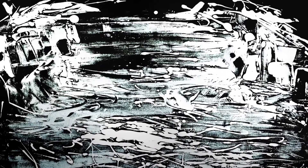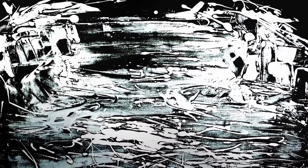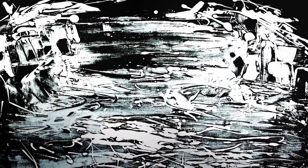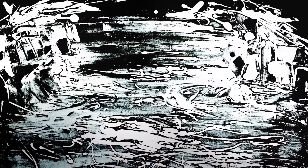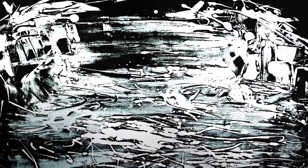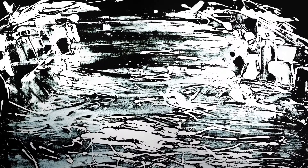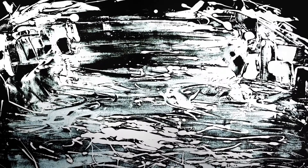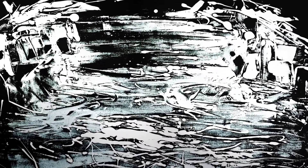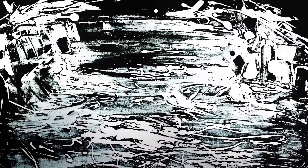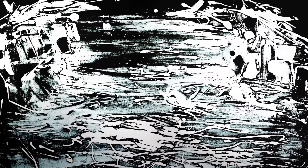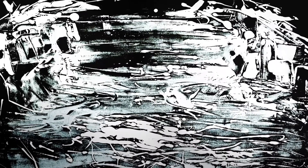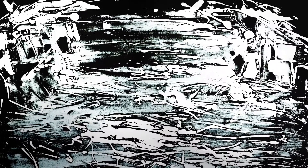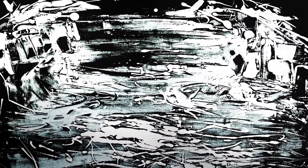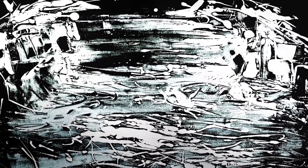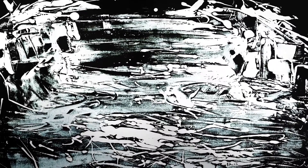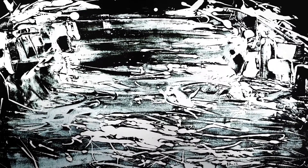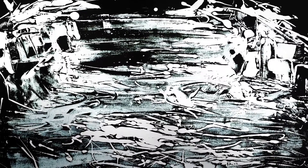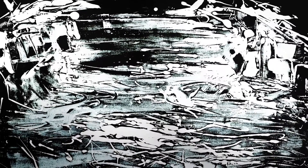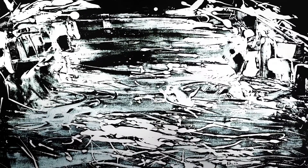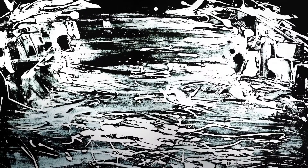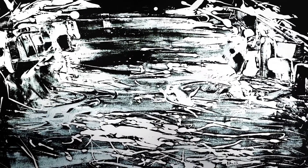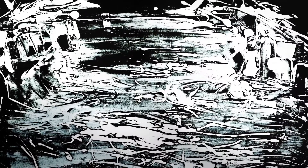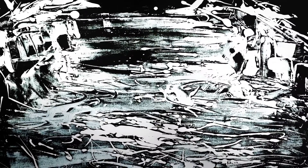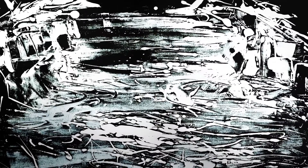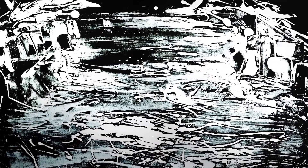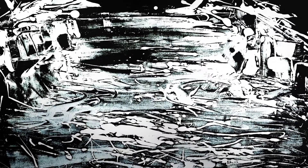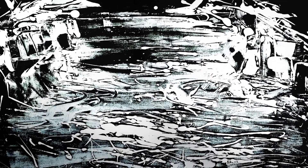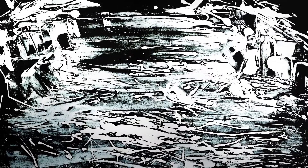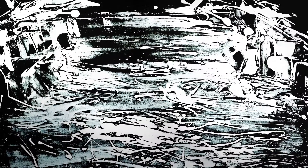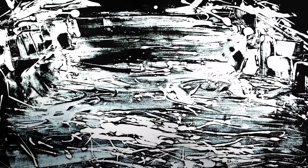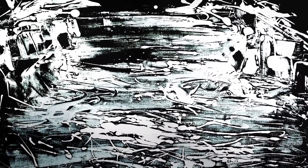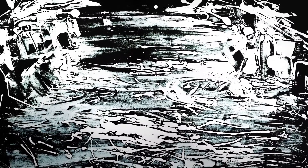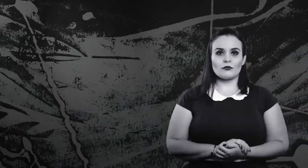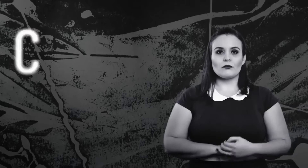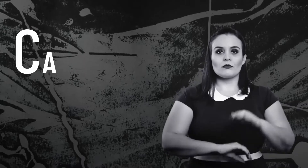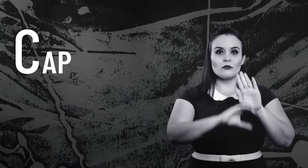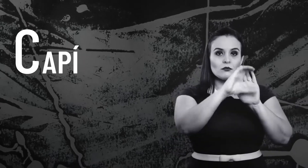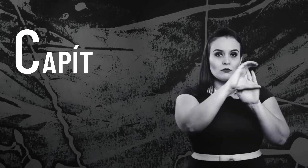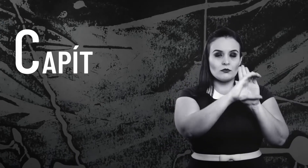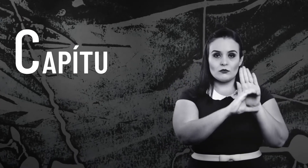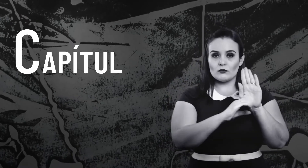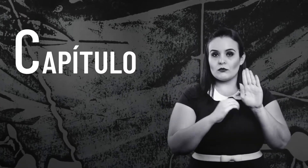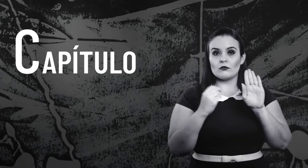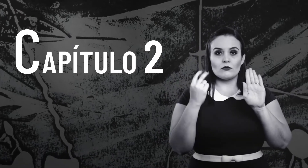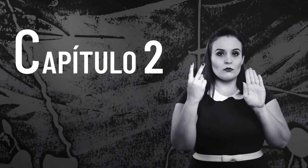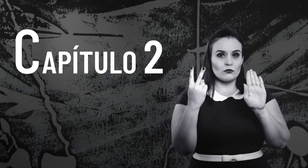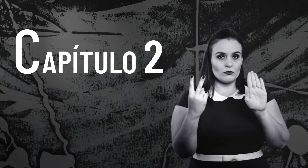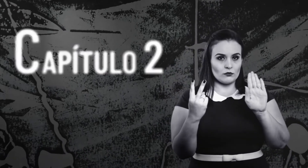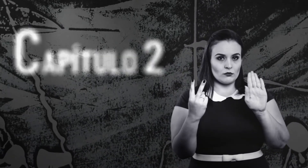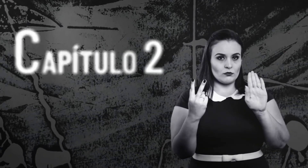em descontínuos traços e espaçadas gotas de tinta branca. Capítulo 2.